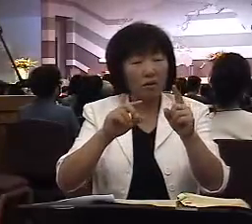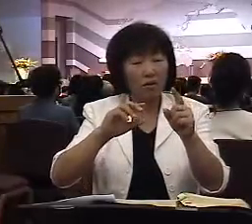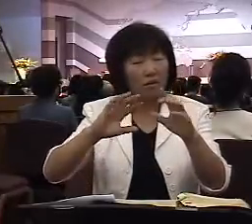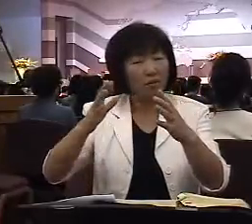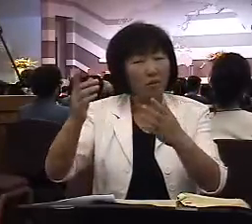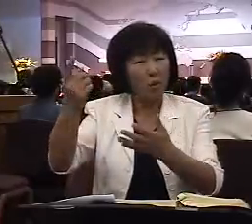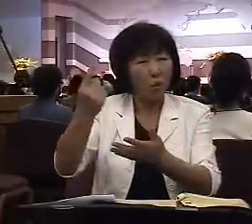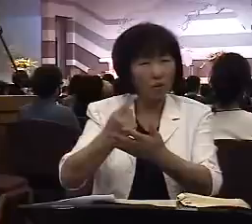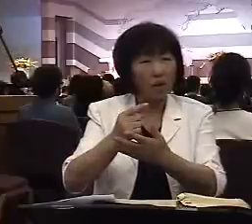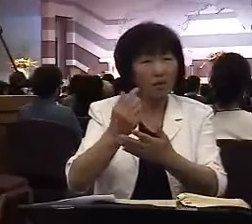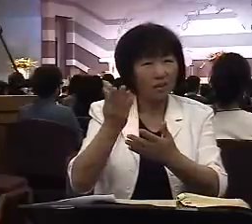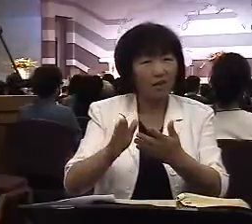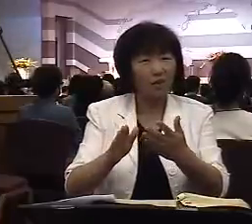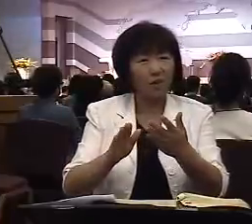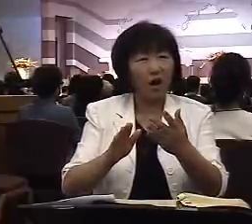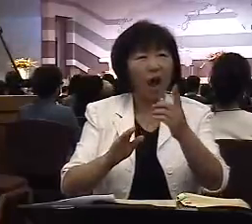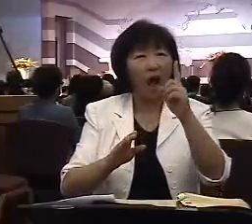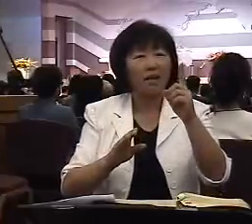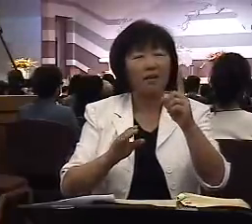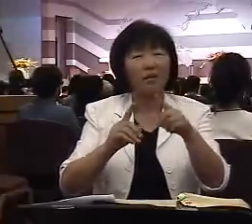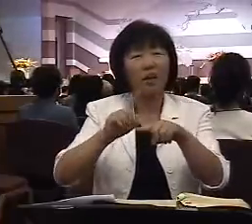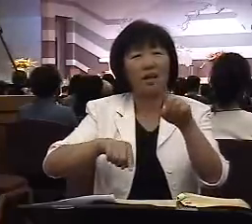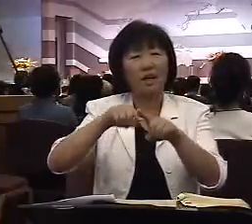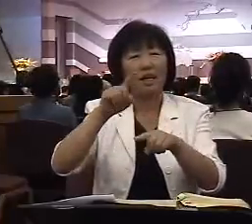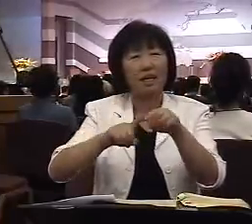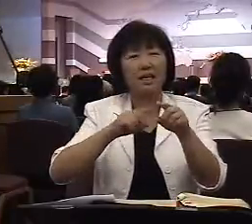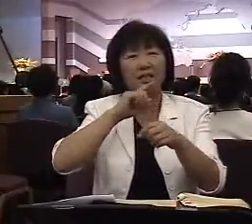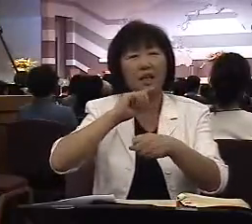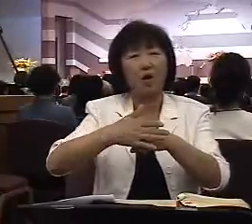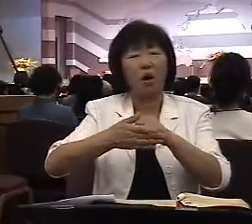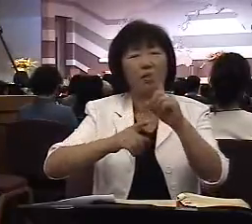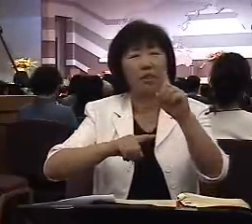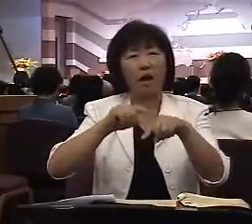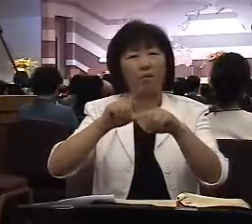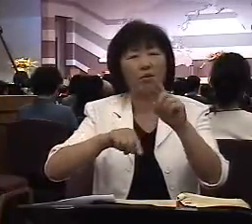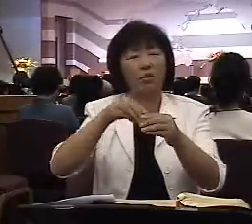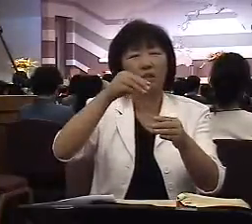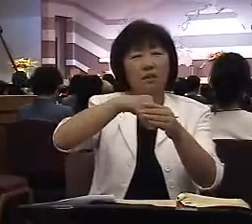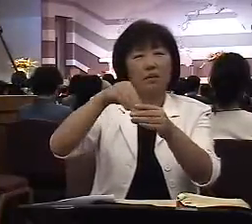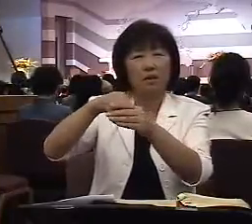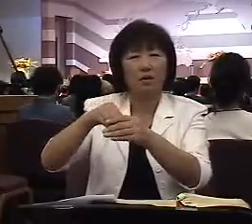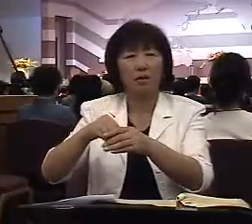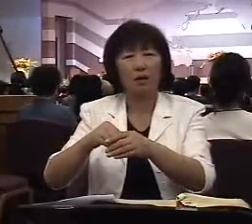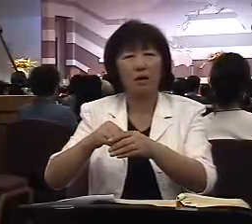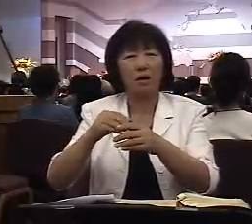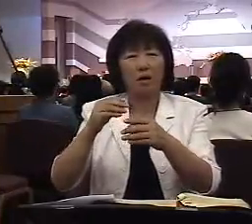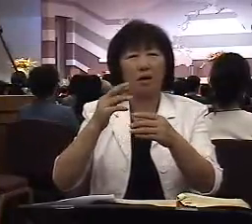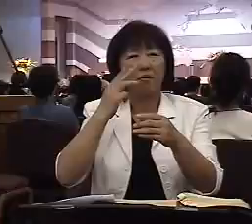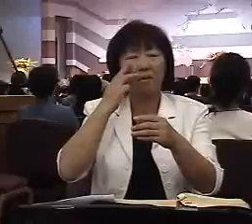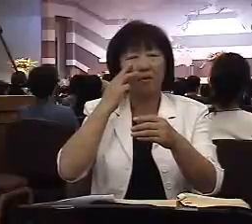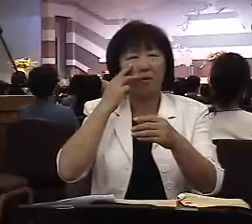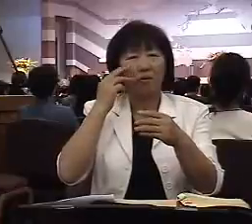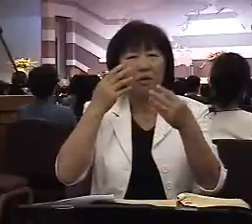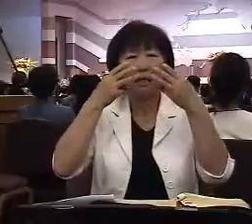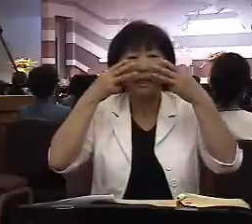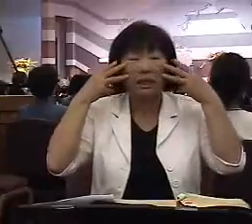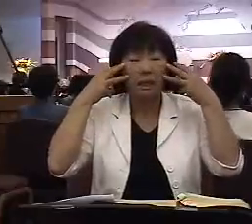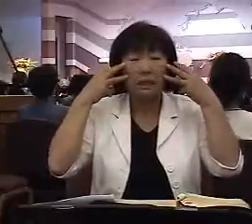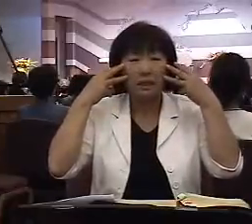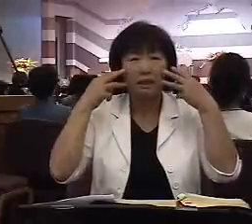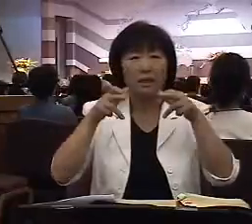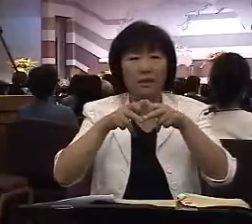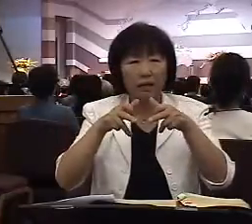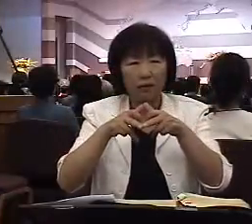우리 사우스베이 사랑의 교회가 이런 사역들을 계속할 거예요. 아메리칸 인디안들을 섬기고, 홈리스와